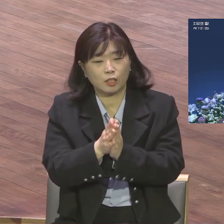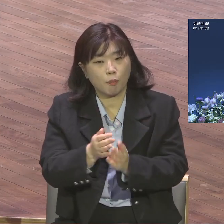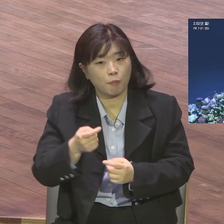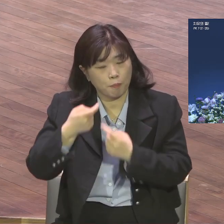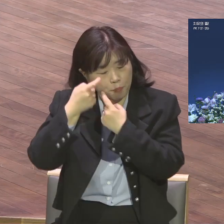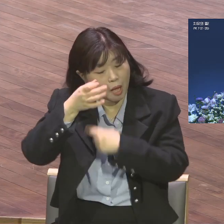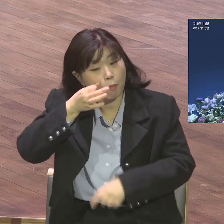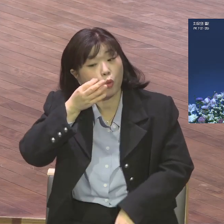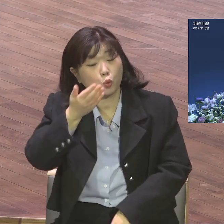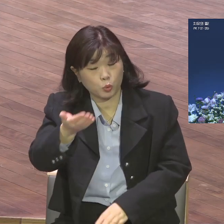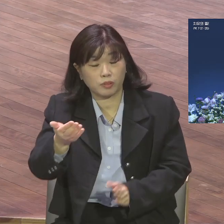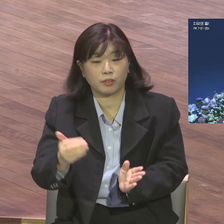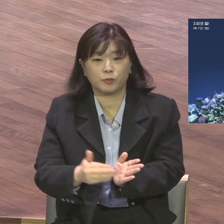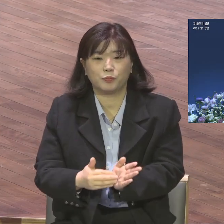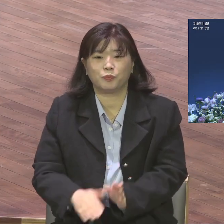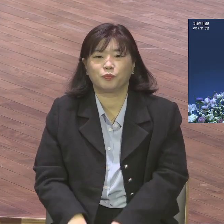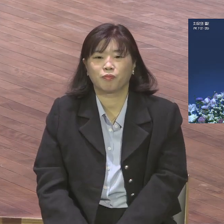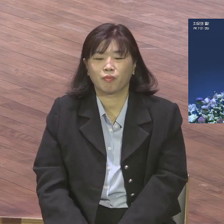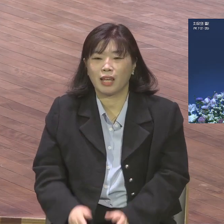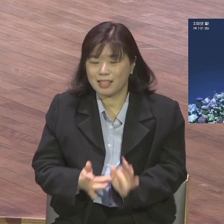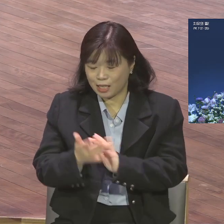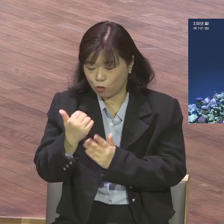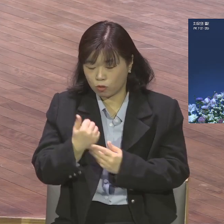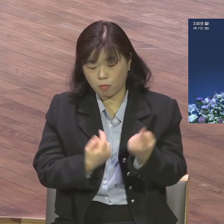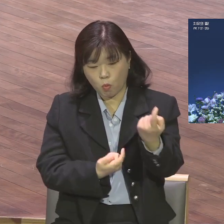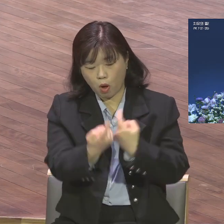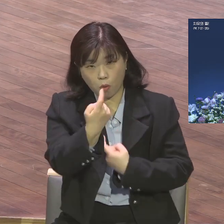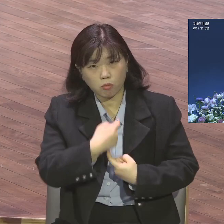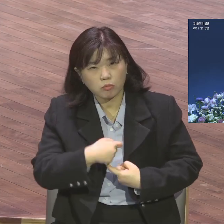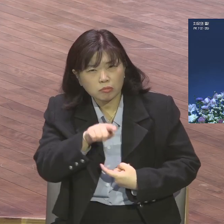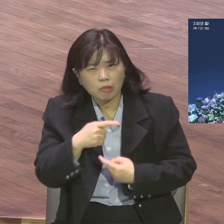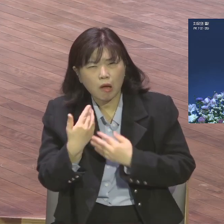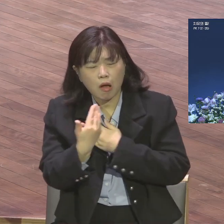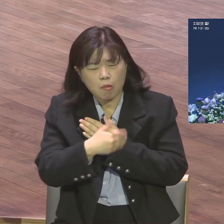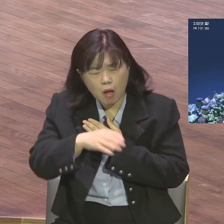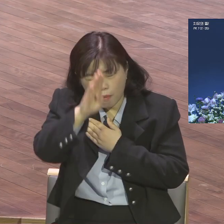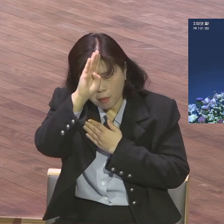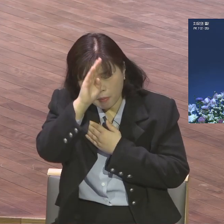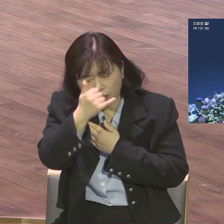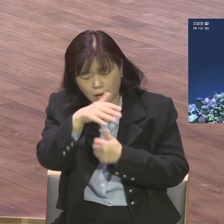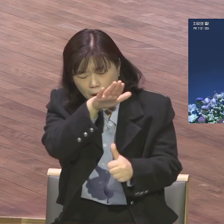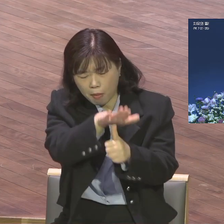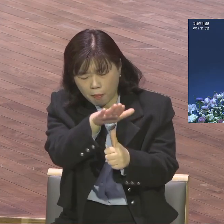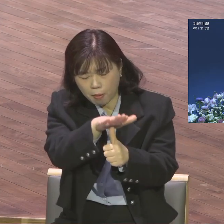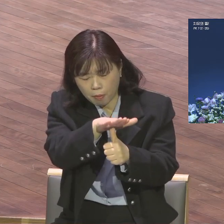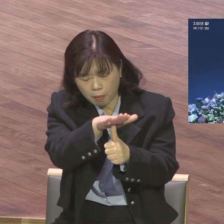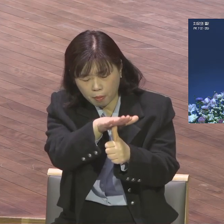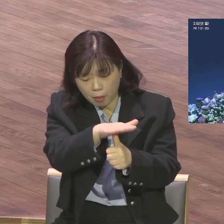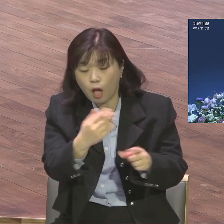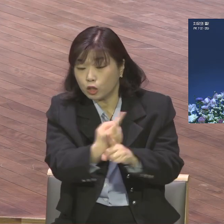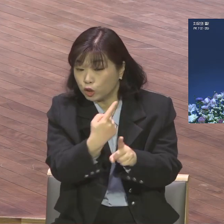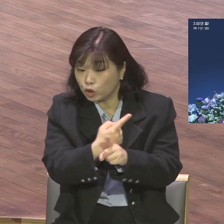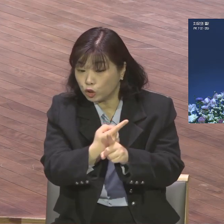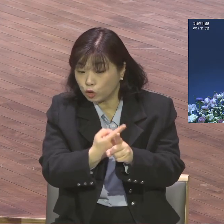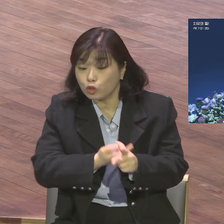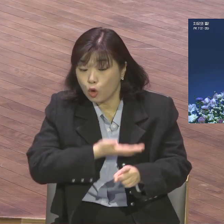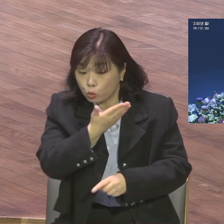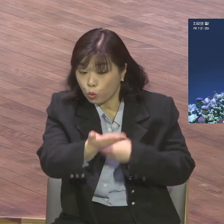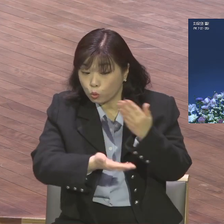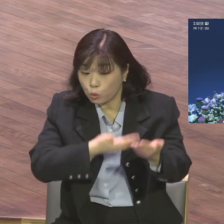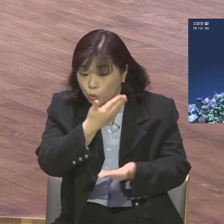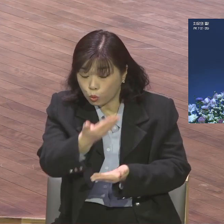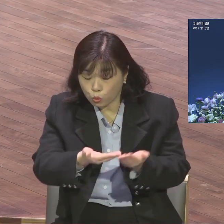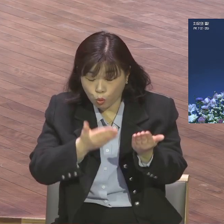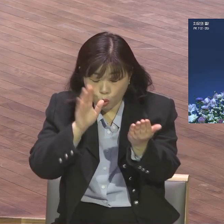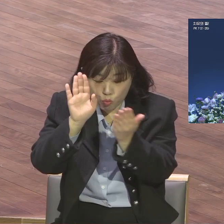예수님께서 수많은 병자들을 치유하셨지만 특별히 귀 먹고 말 더듬는 자를 치유하는 사건이